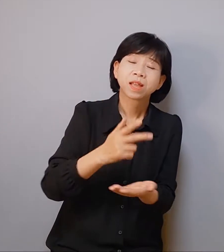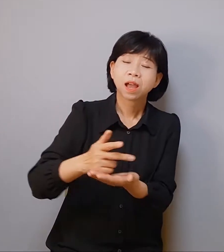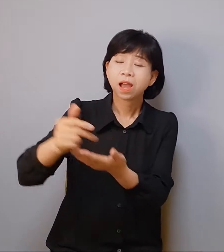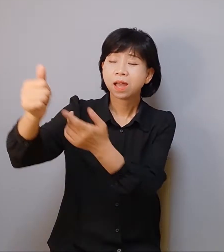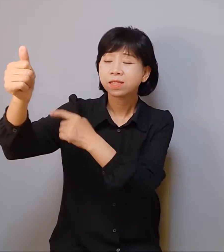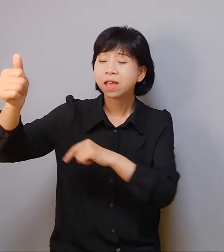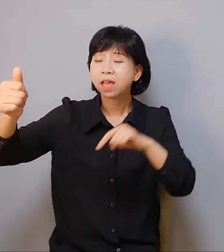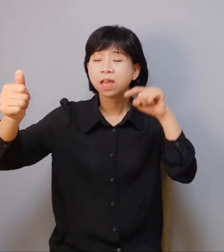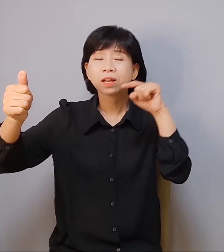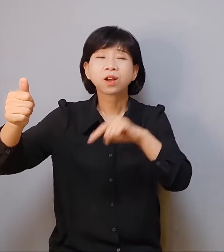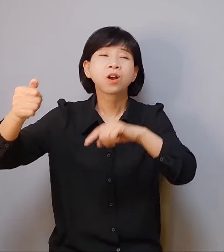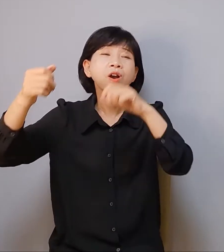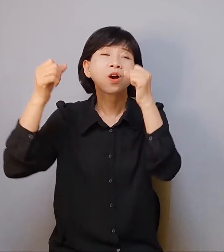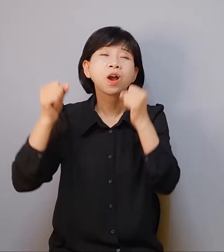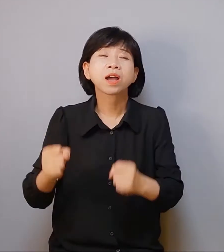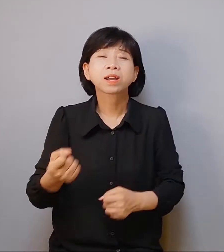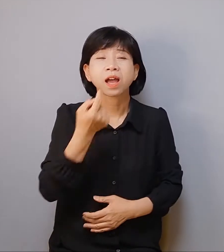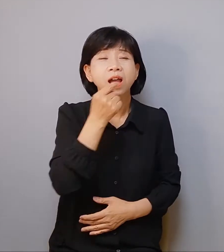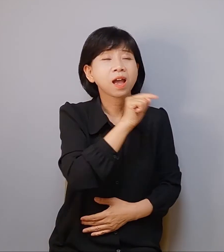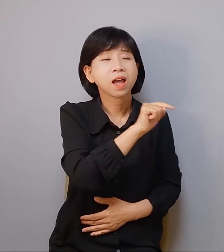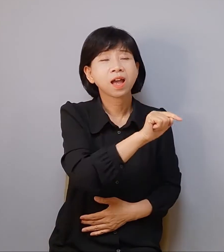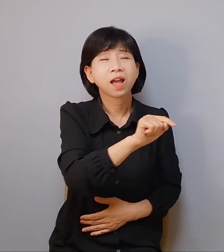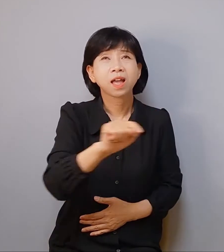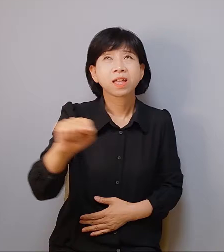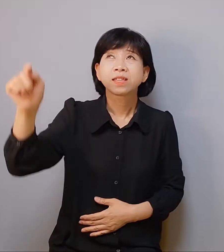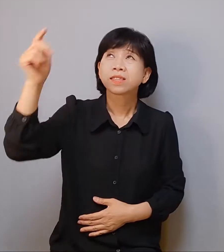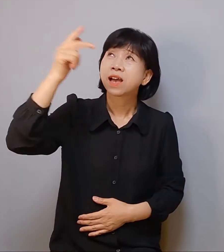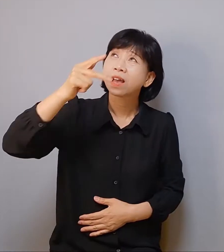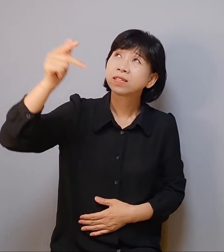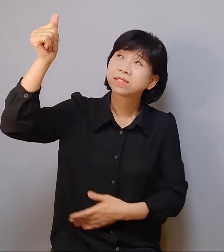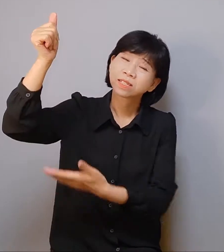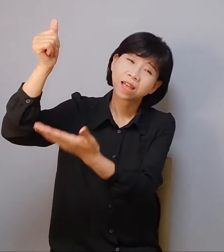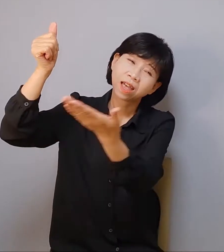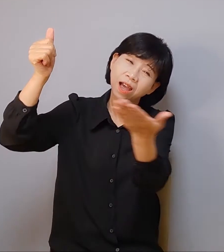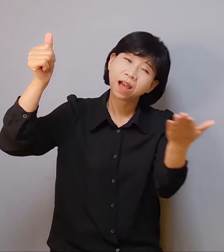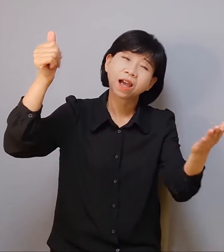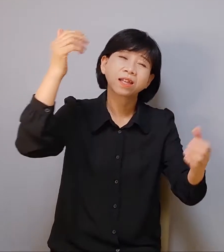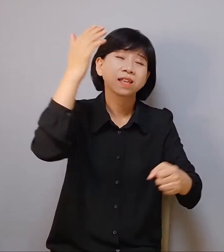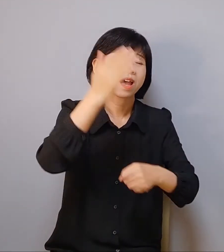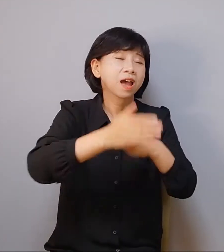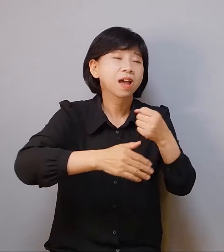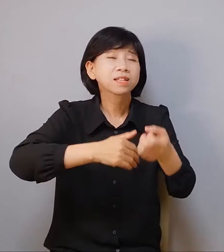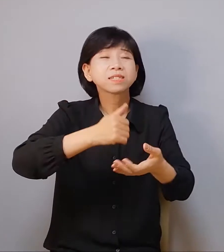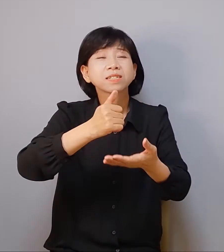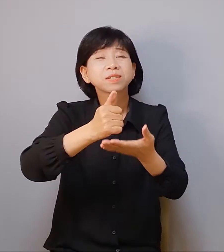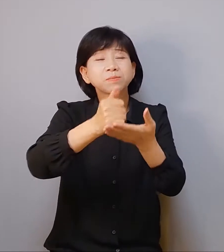나의 안에 거하라. 나는 내